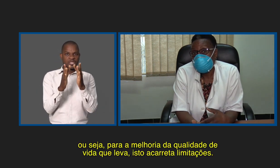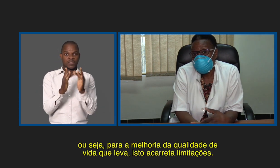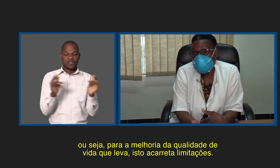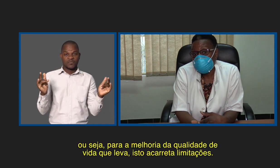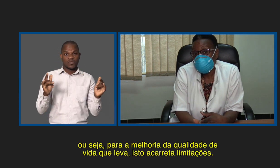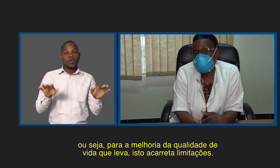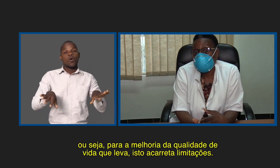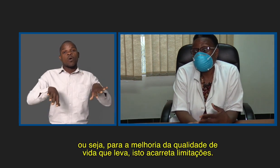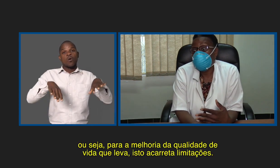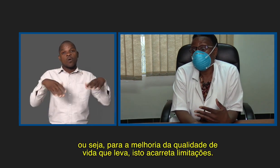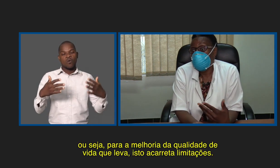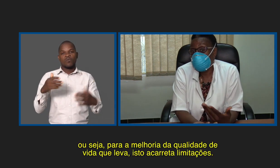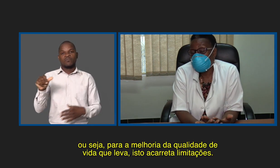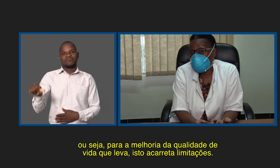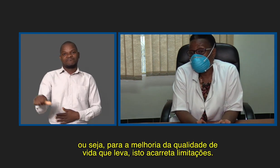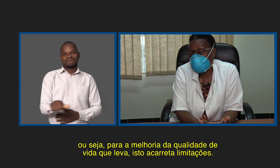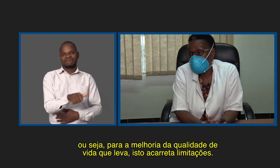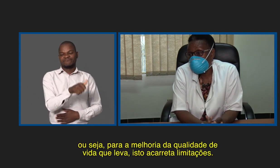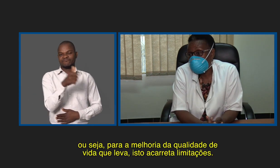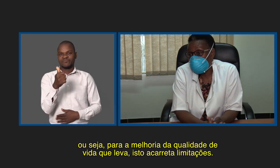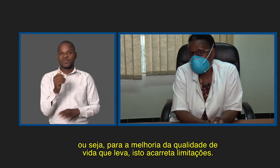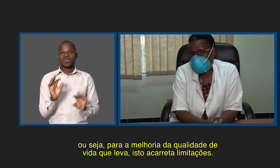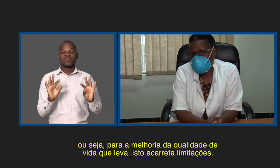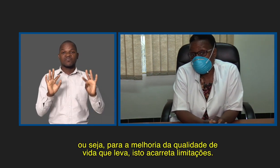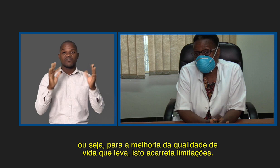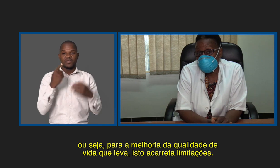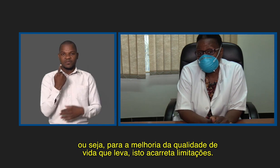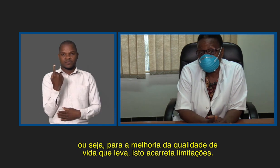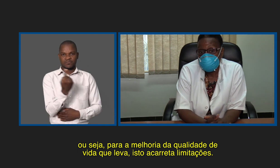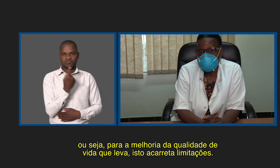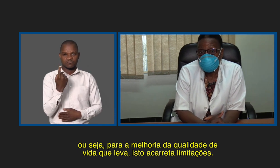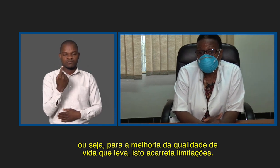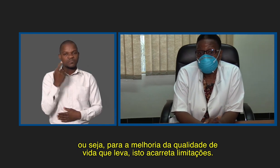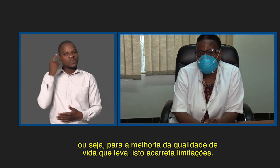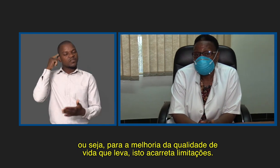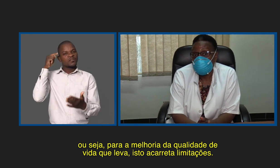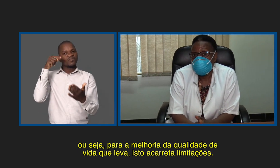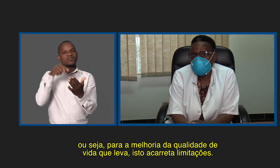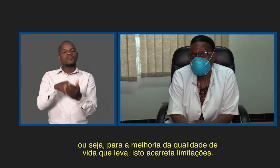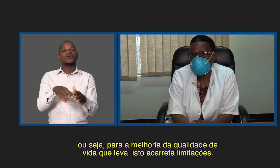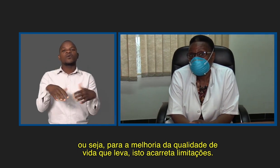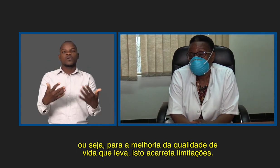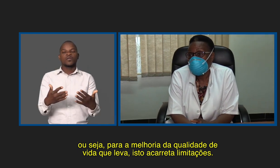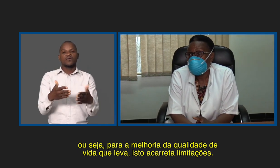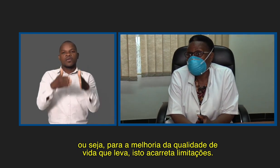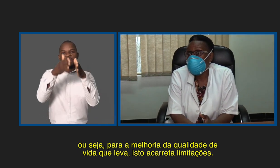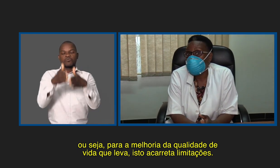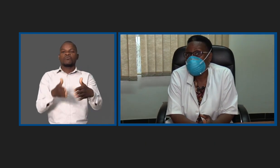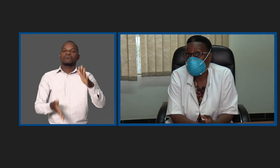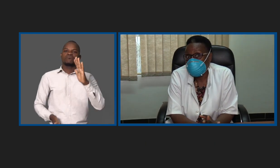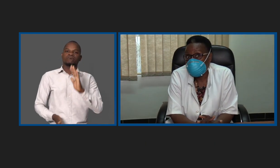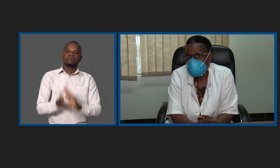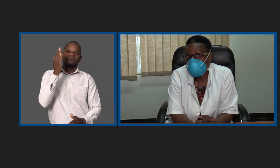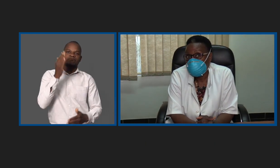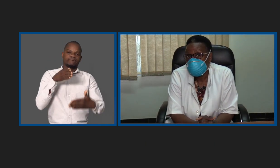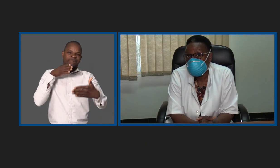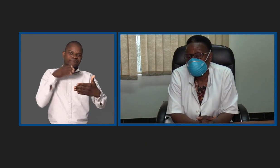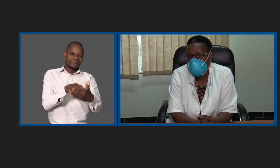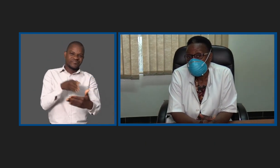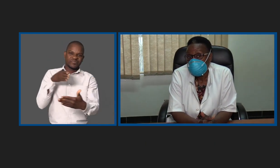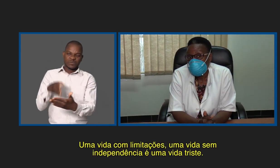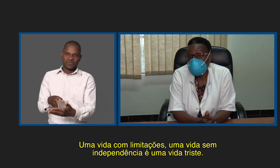ou seja, para a melhoria de qualidade de vida que leva, isto acarreta limitações.